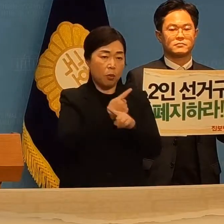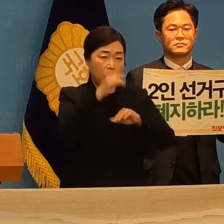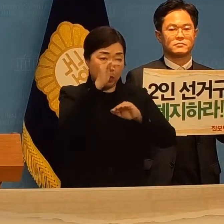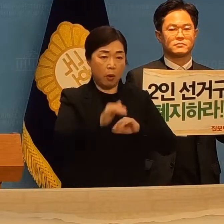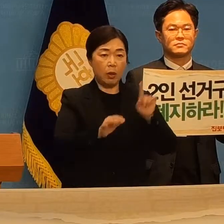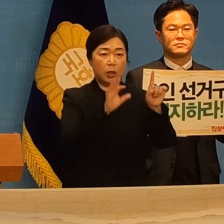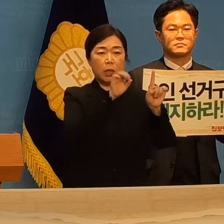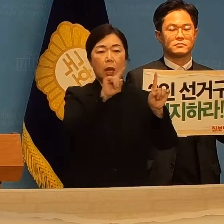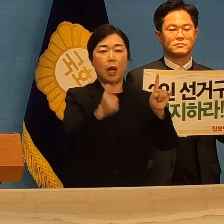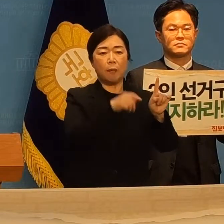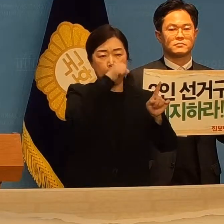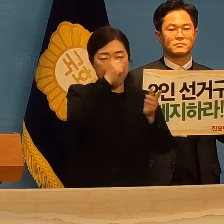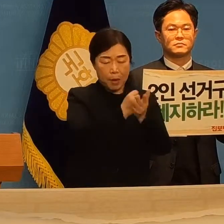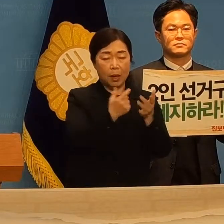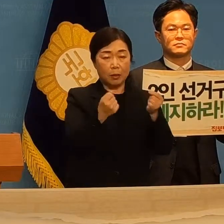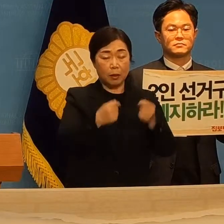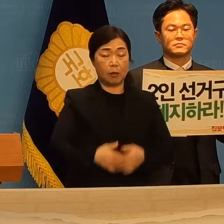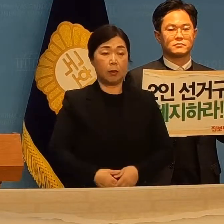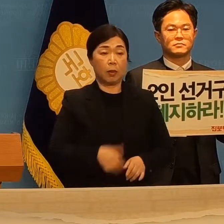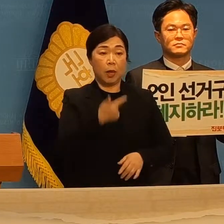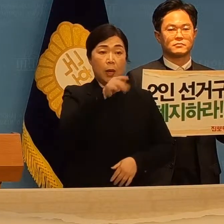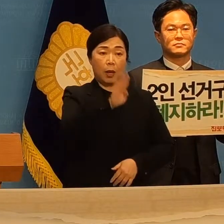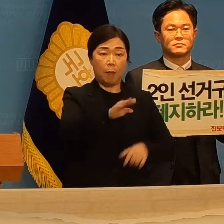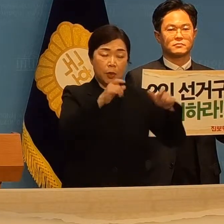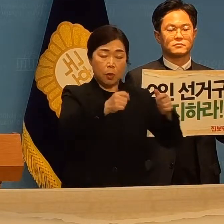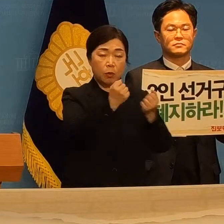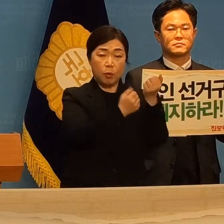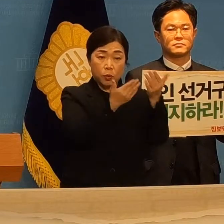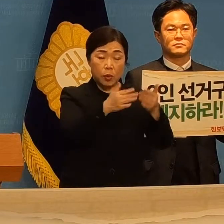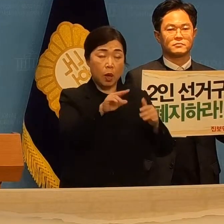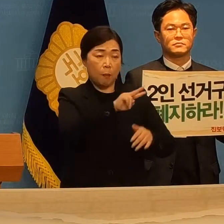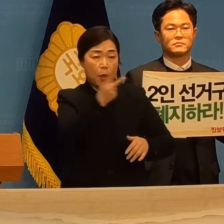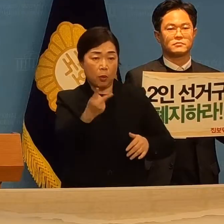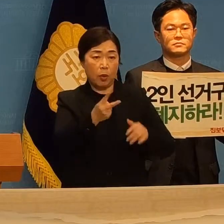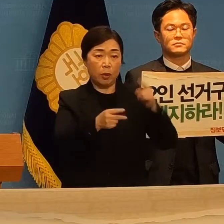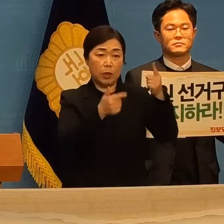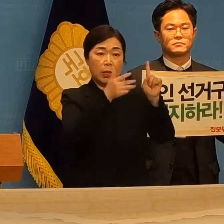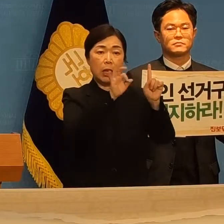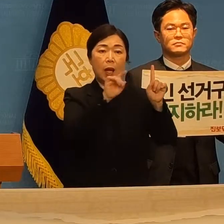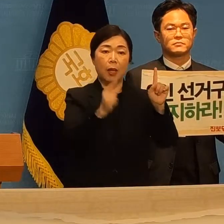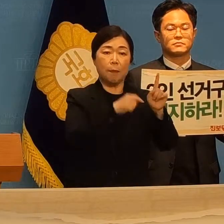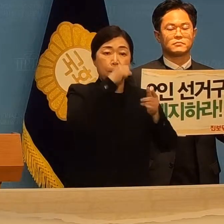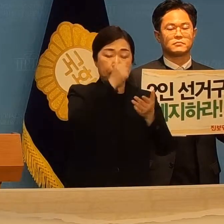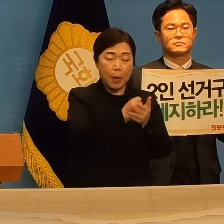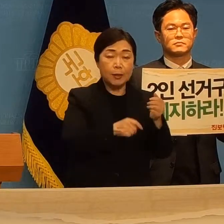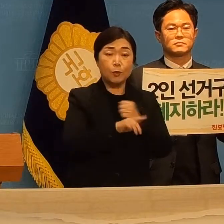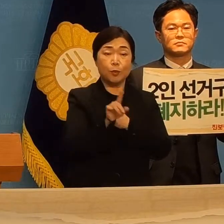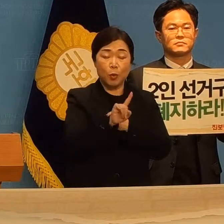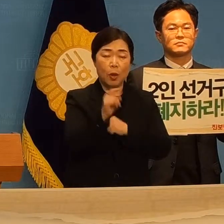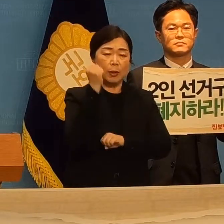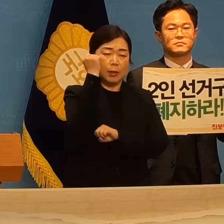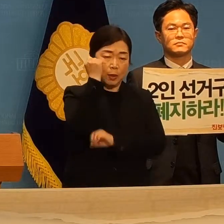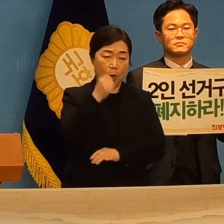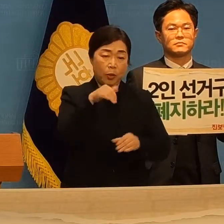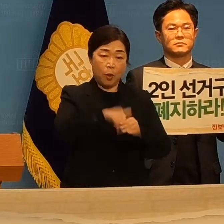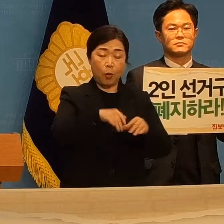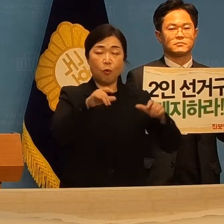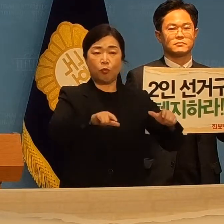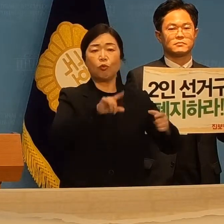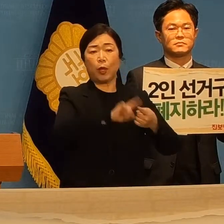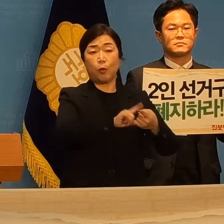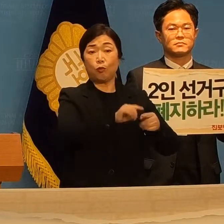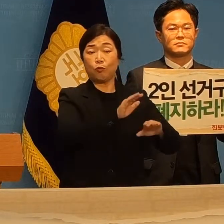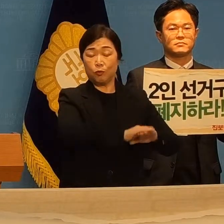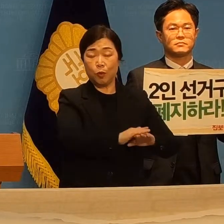것입니다. 먼저 갑지역 설명드리겠습니다. 변경안 1안이 가장 적합합니다. 기존 선거구를 최대한